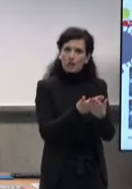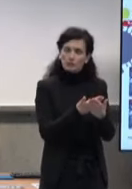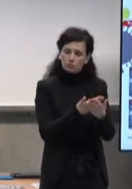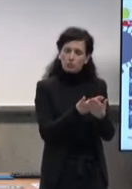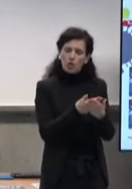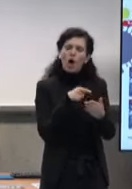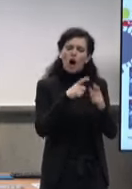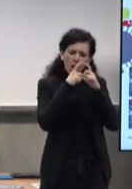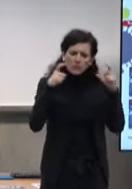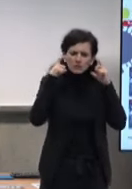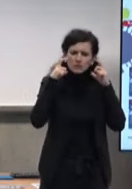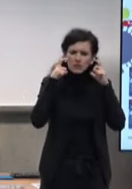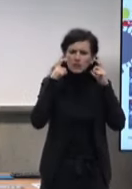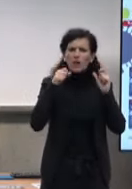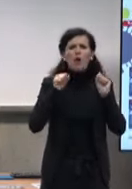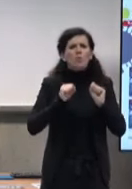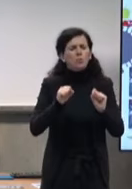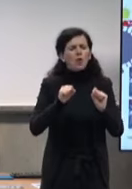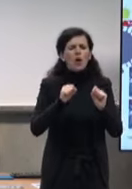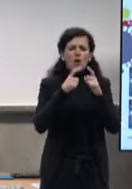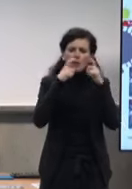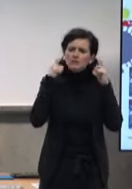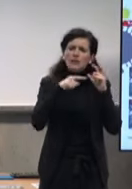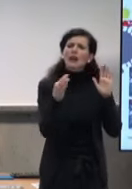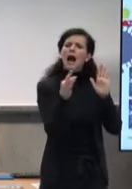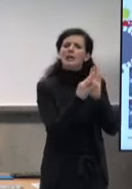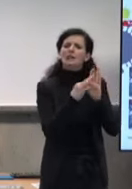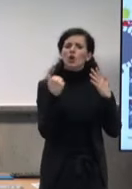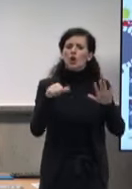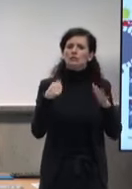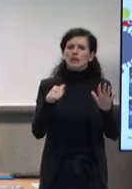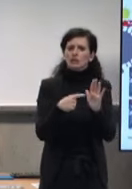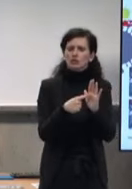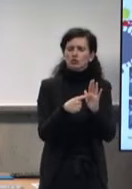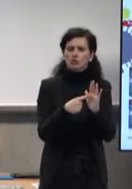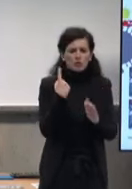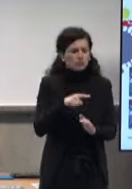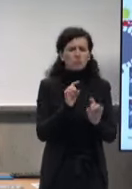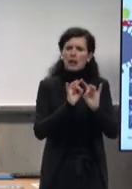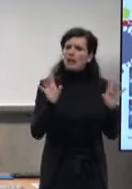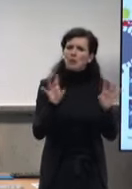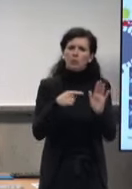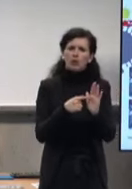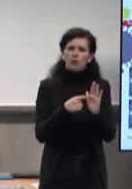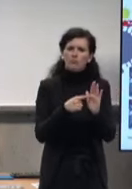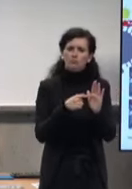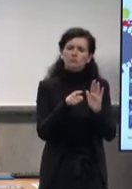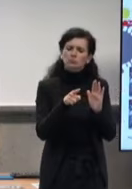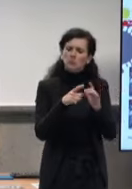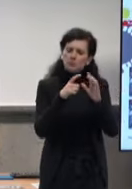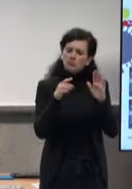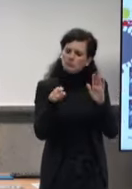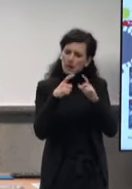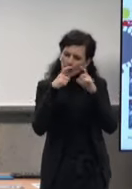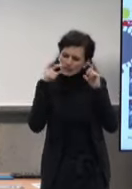fatte circolare come mascherine articolo 16 perché quello è assolutamente libero non è soggetto a una normativa specifica